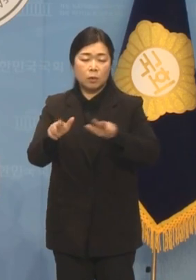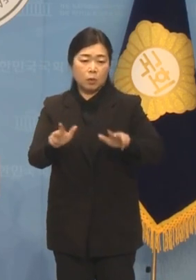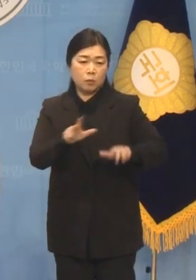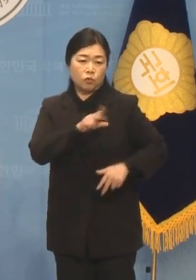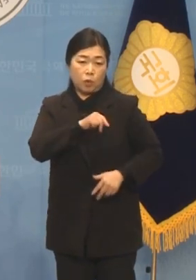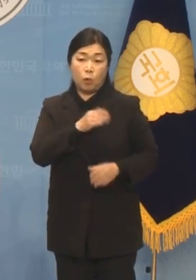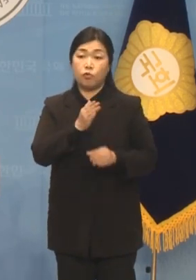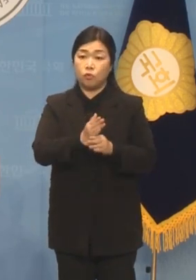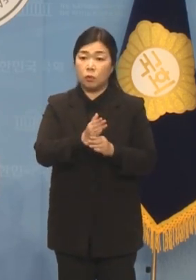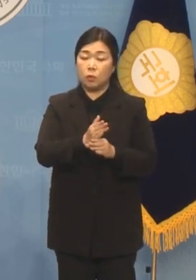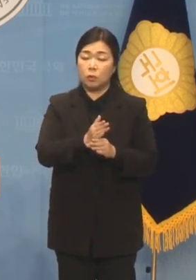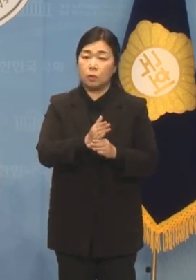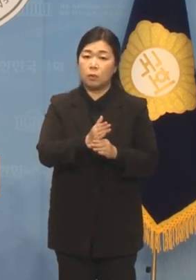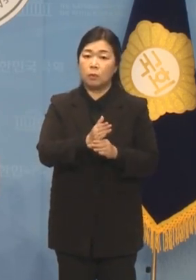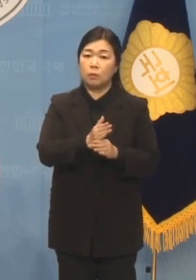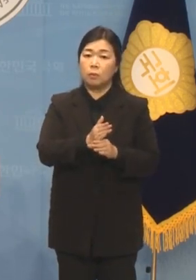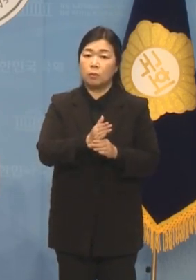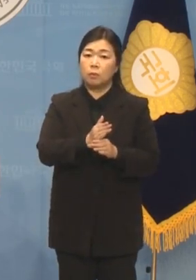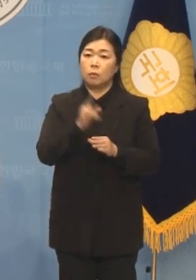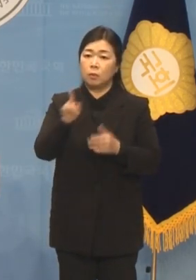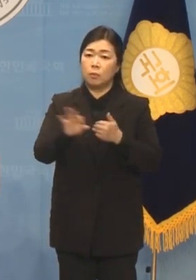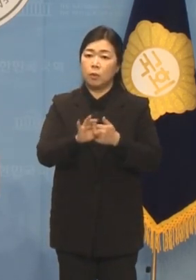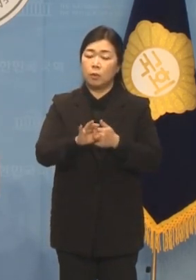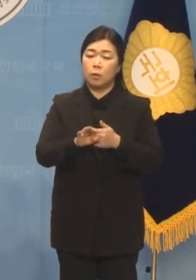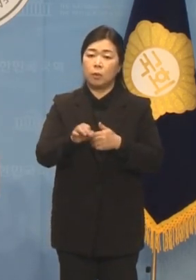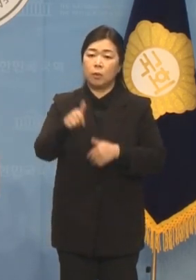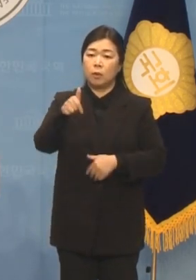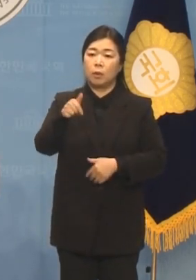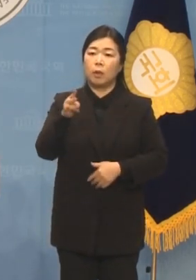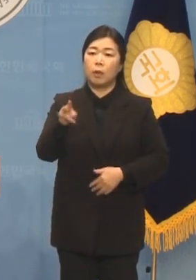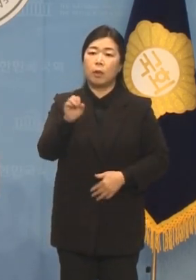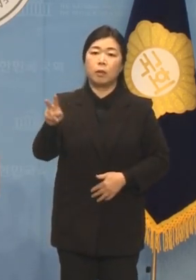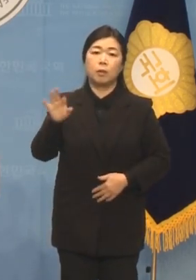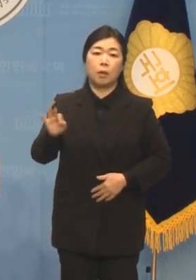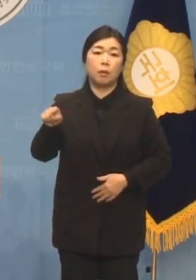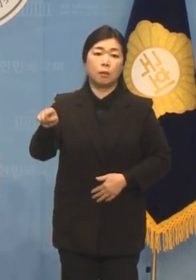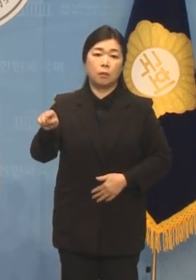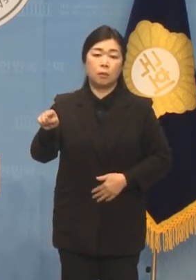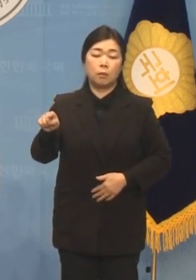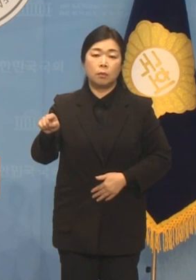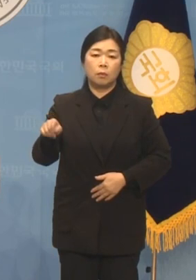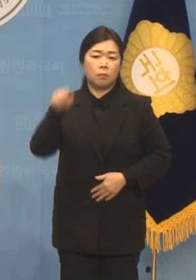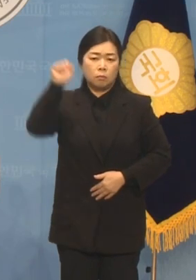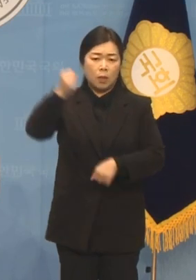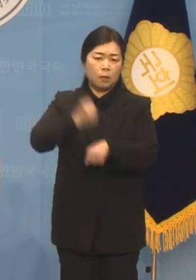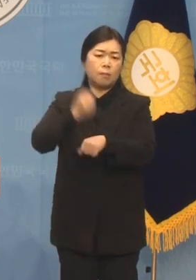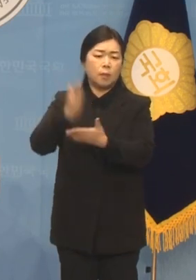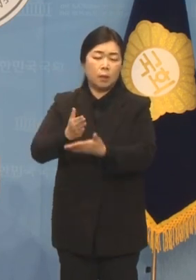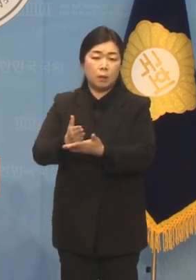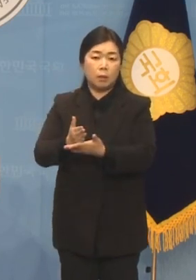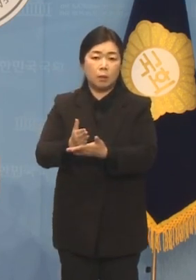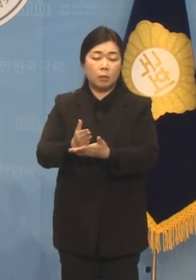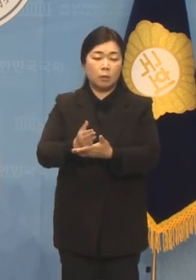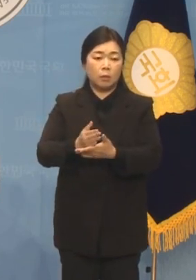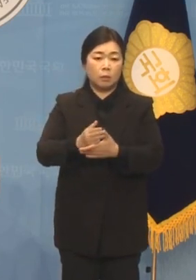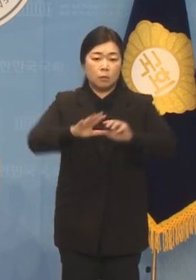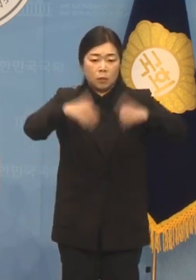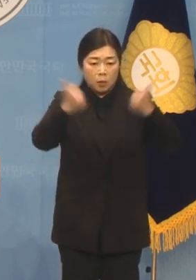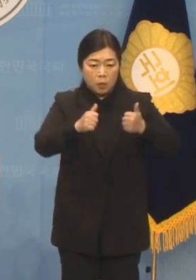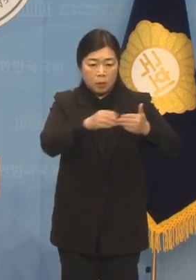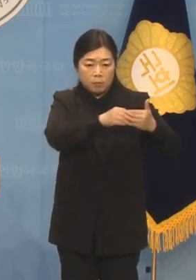물갈이 공천 혁신하는 것 아닐까요? 이재명 대표는 총선 승리를